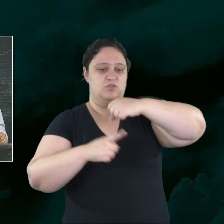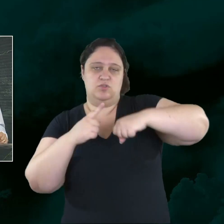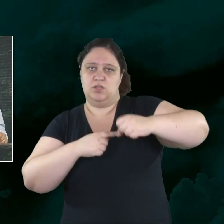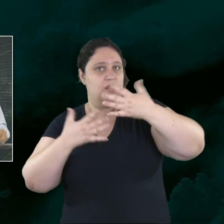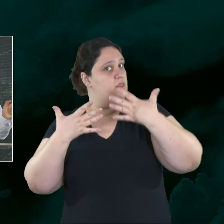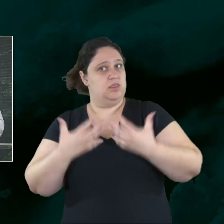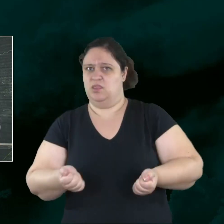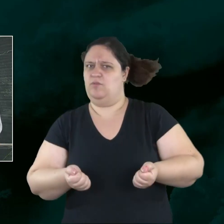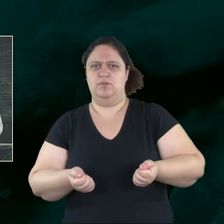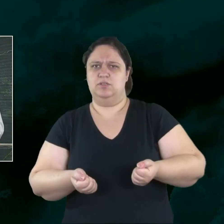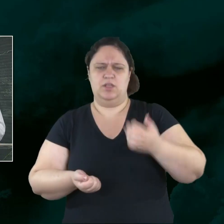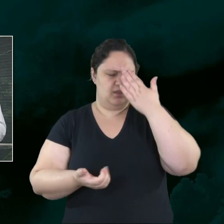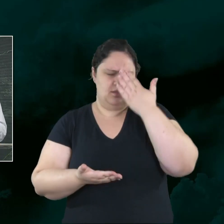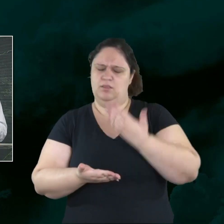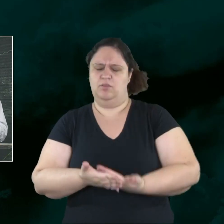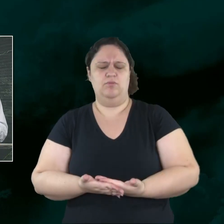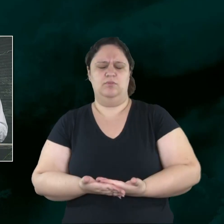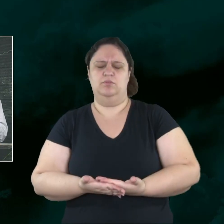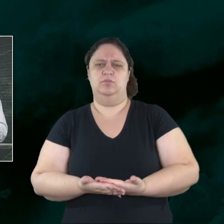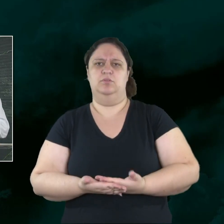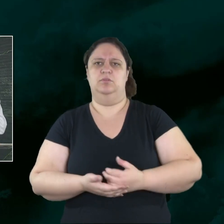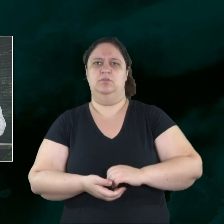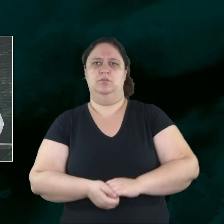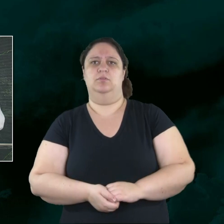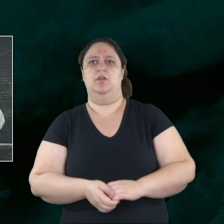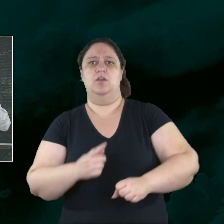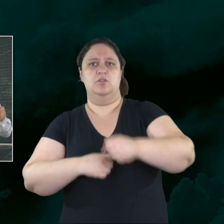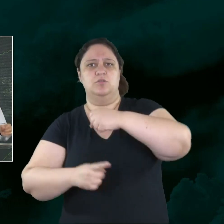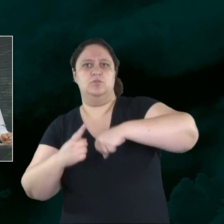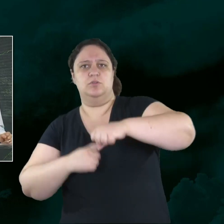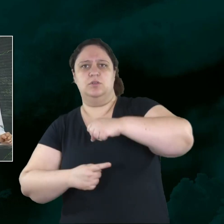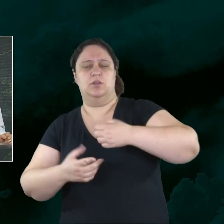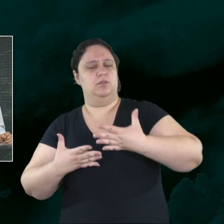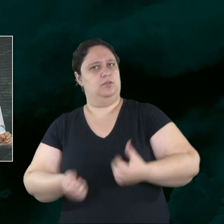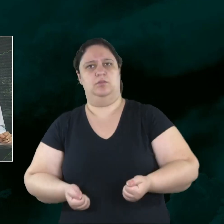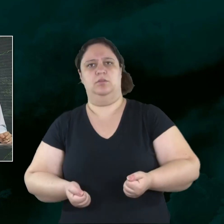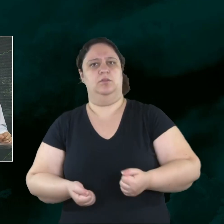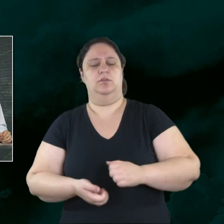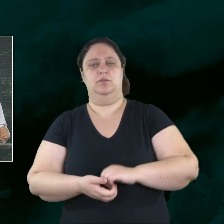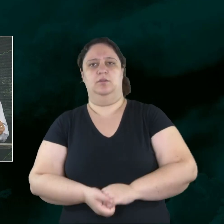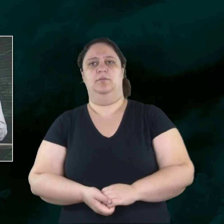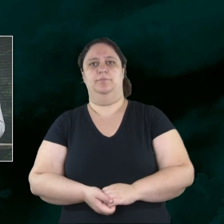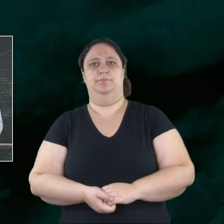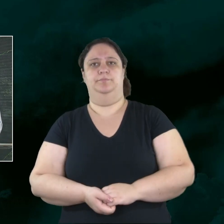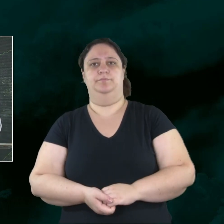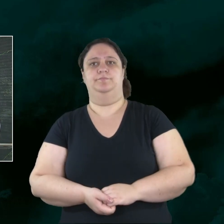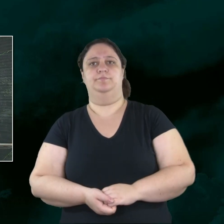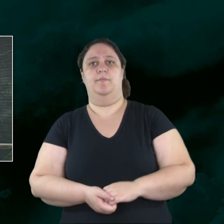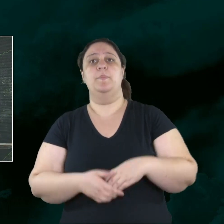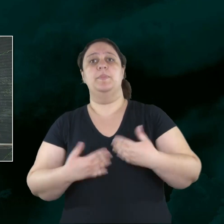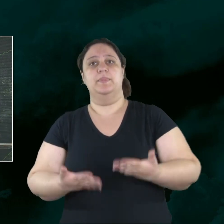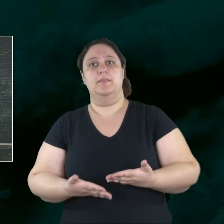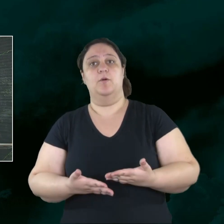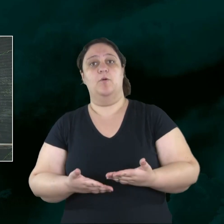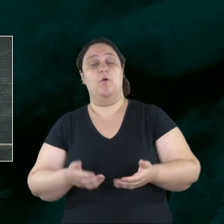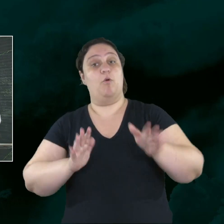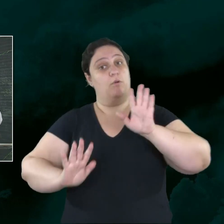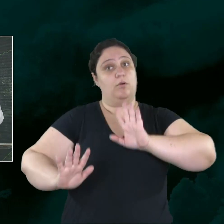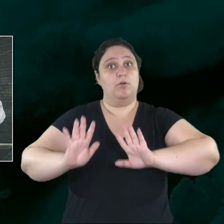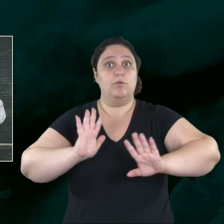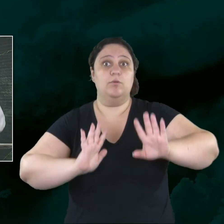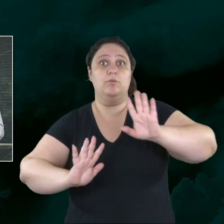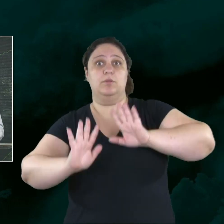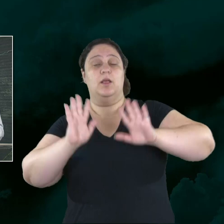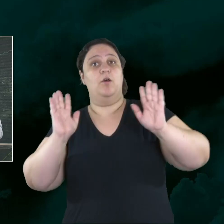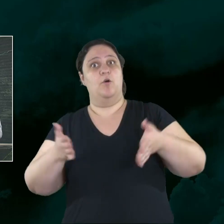A sociedade não vai tolerar mais isso. sabe? Então, por isso, cuidado. Hoje você tem que